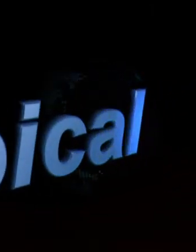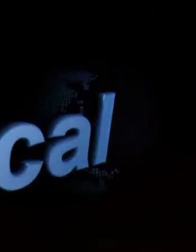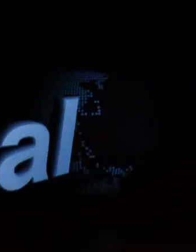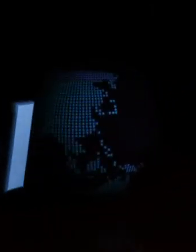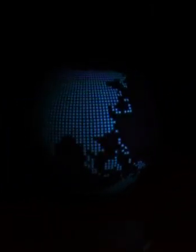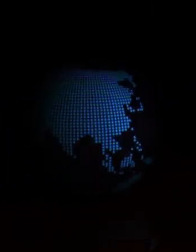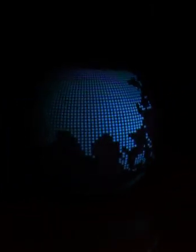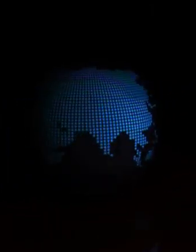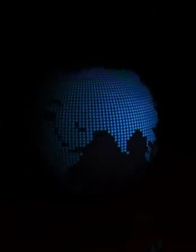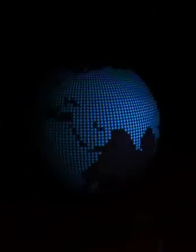¡Gracias!